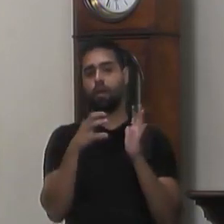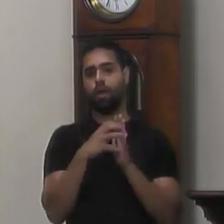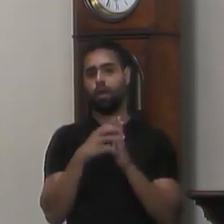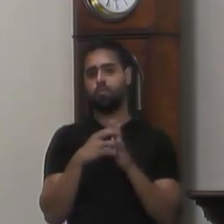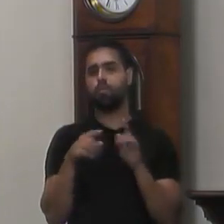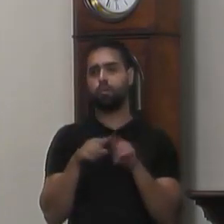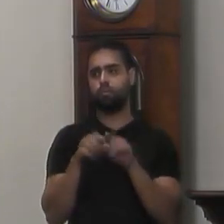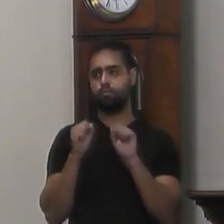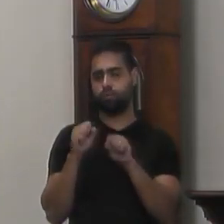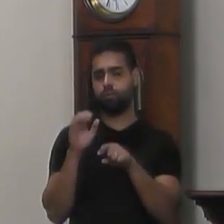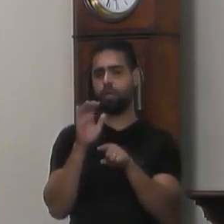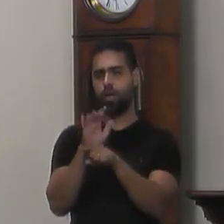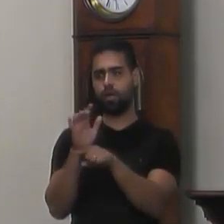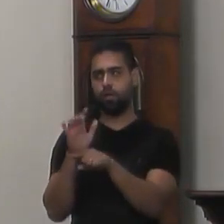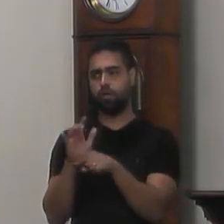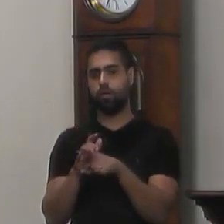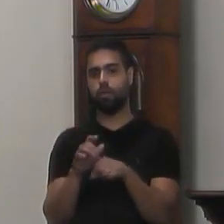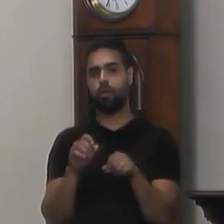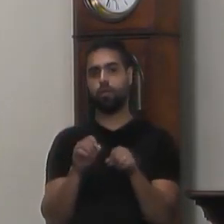poderia ter ajudado